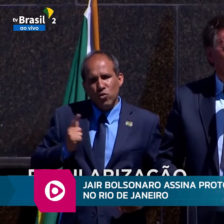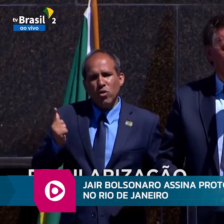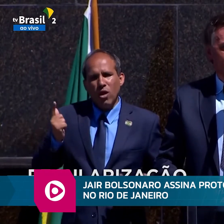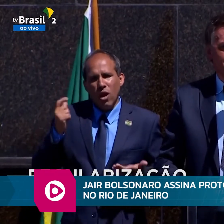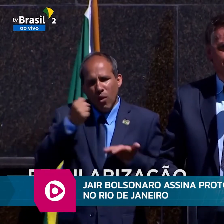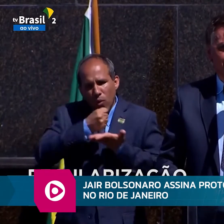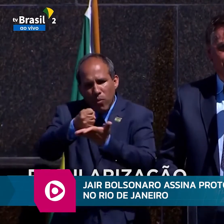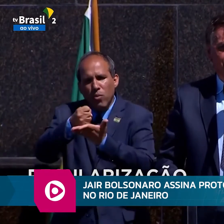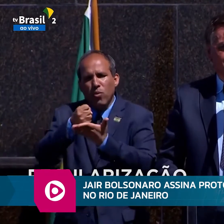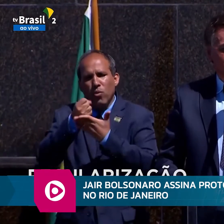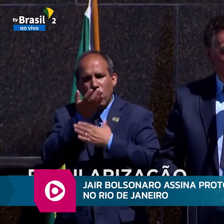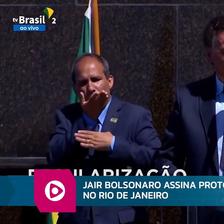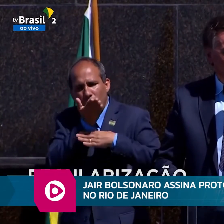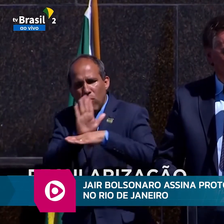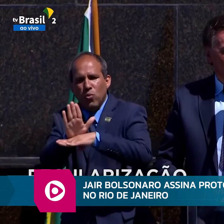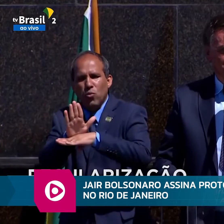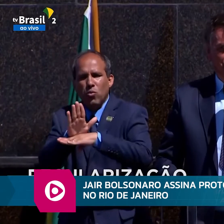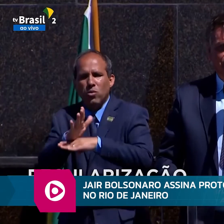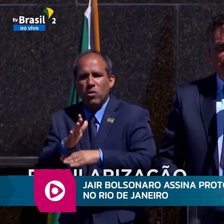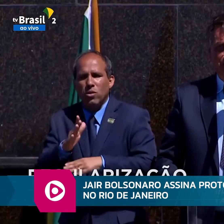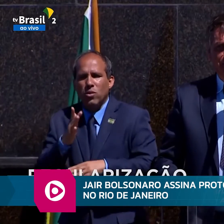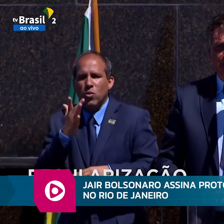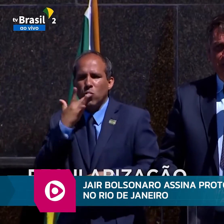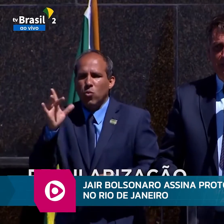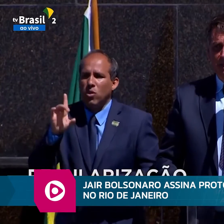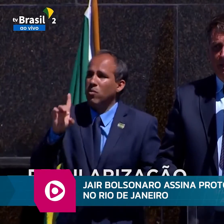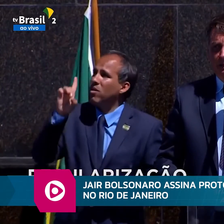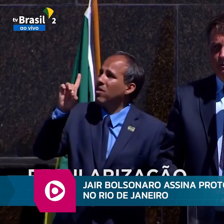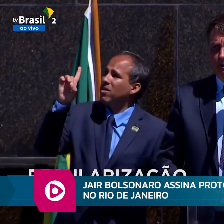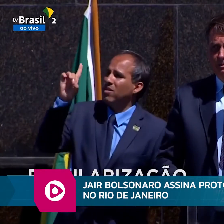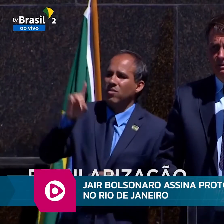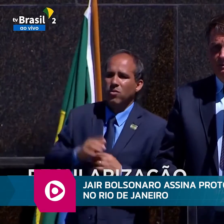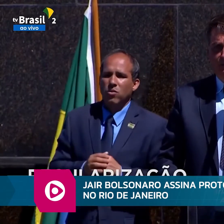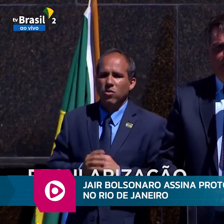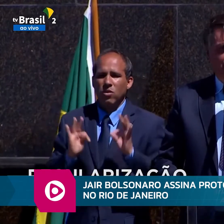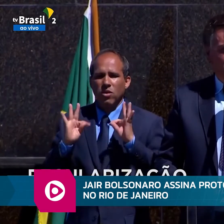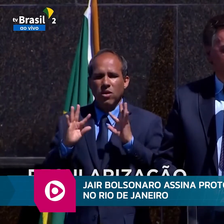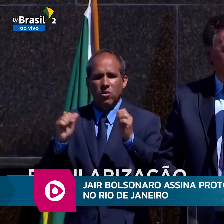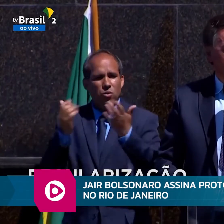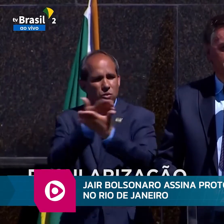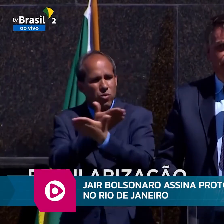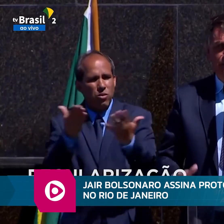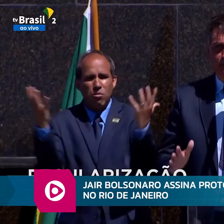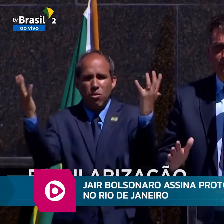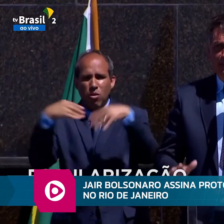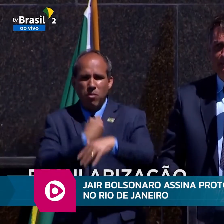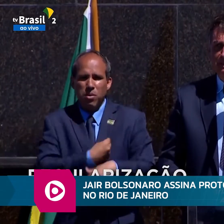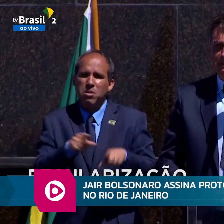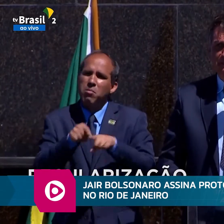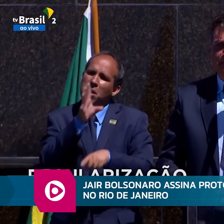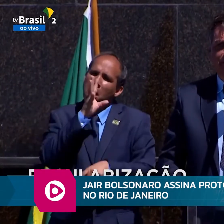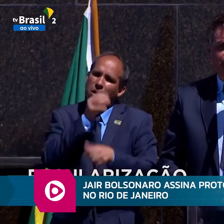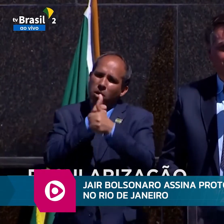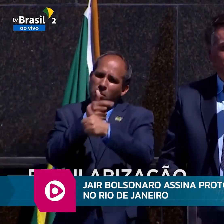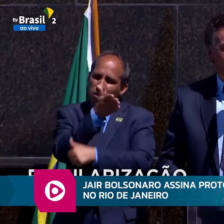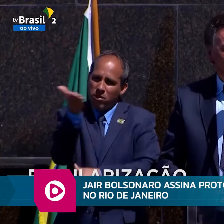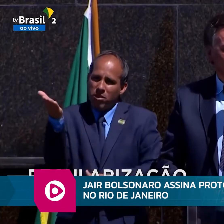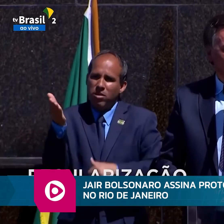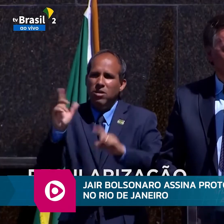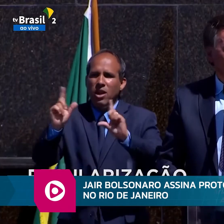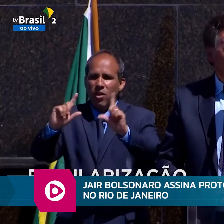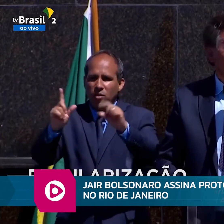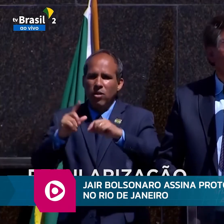colabora e teve ao seu Deus a todos aqui presence quem os ouve pela mídia